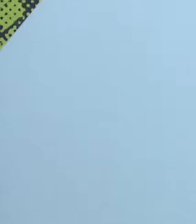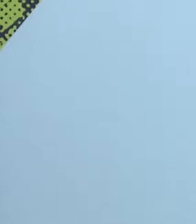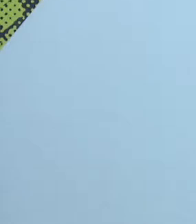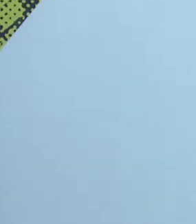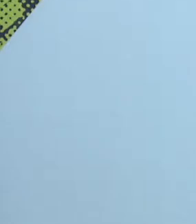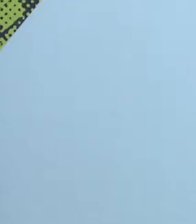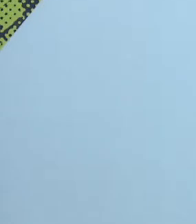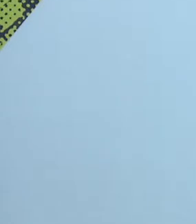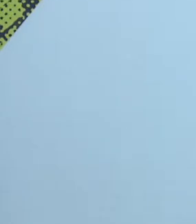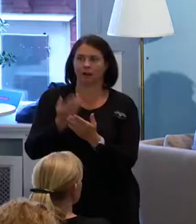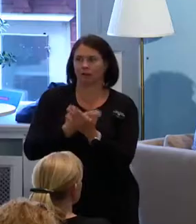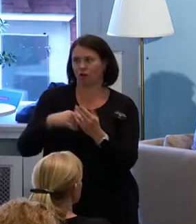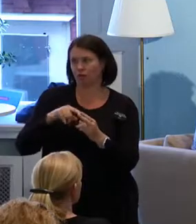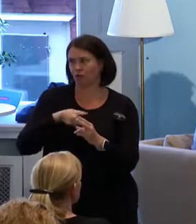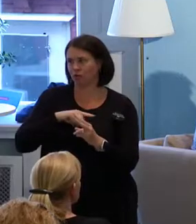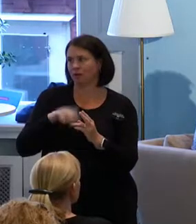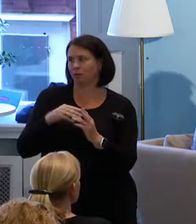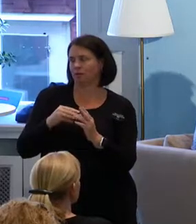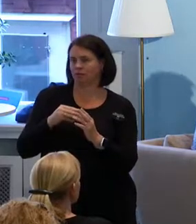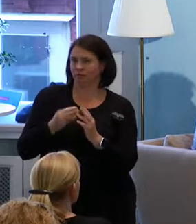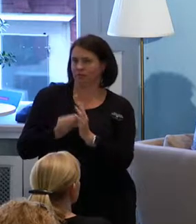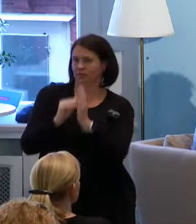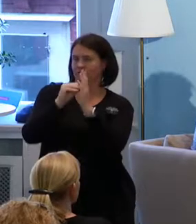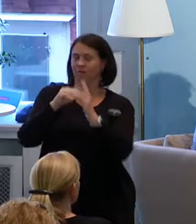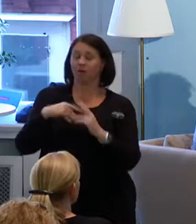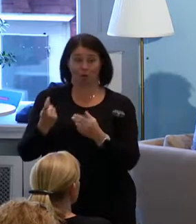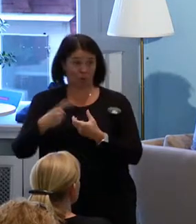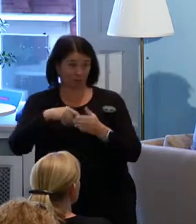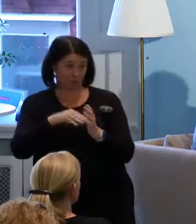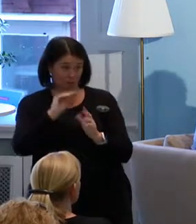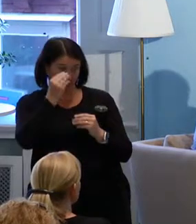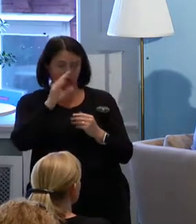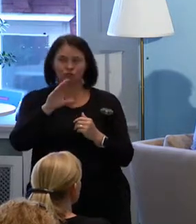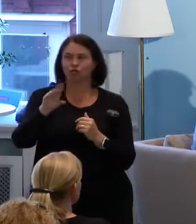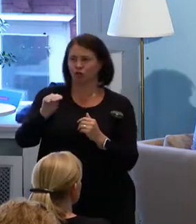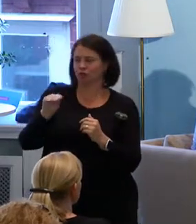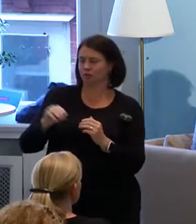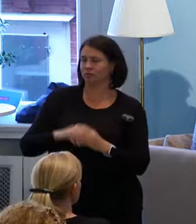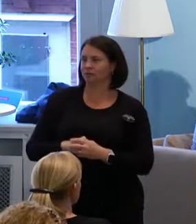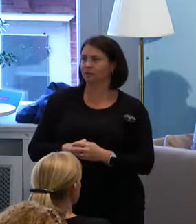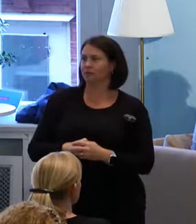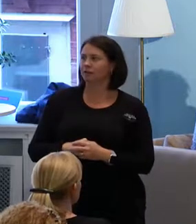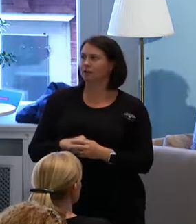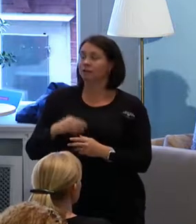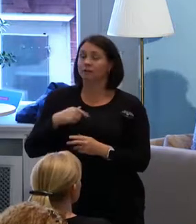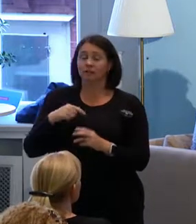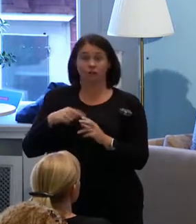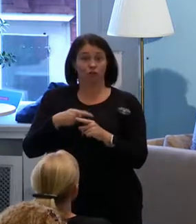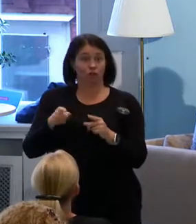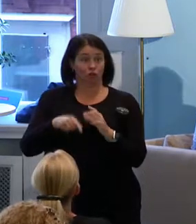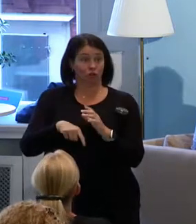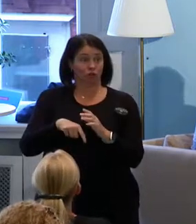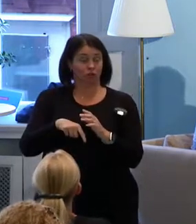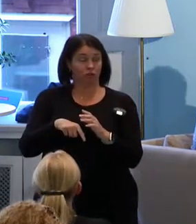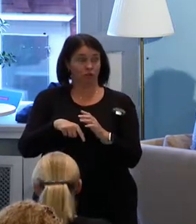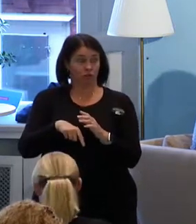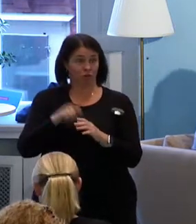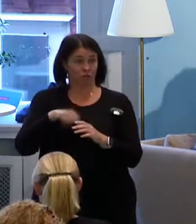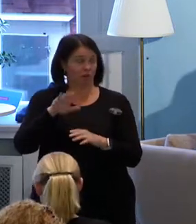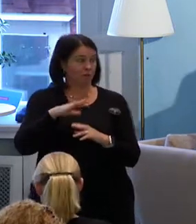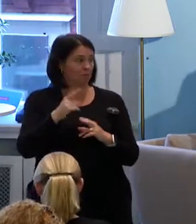jobba på här, tror jag. Alltså när det är kopplat till utbildning. Ja, just det. Mm. Ja. Vi ska komma in på det alldeles strax. Dessförinnan vill jag hälsa vår